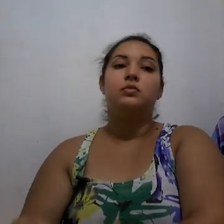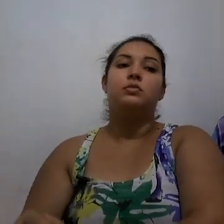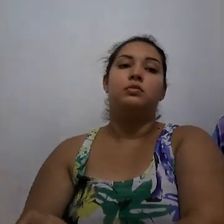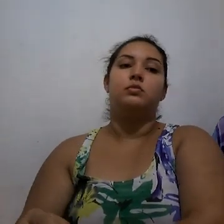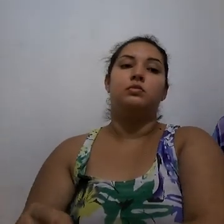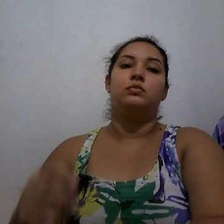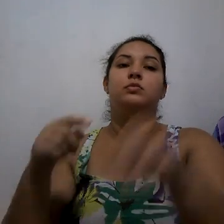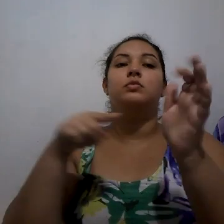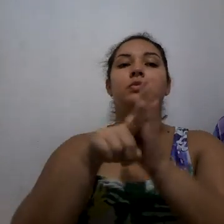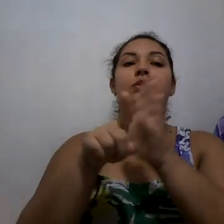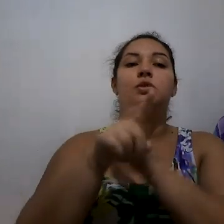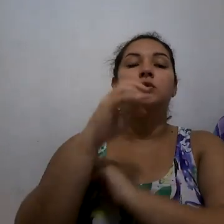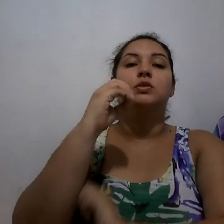na segunda casa, se fosse aqui,